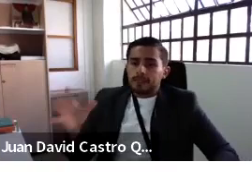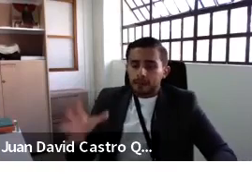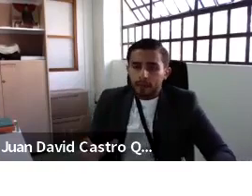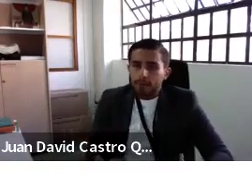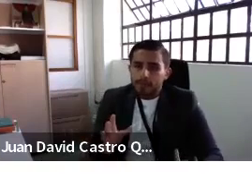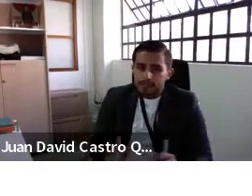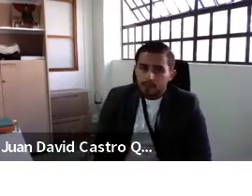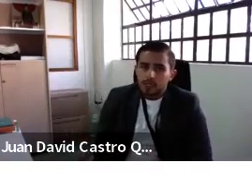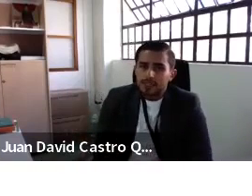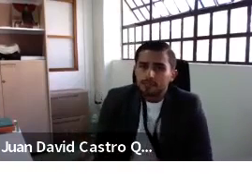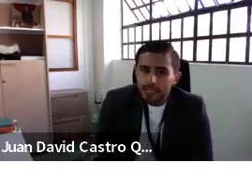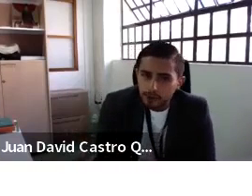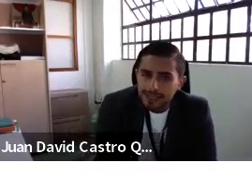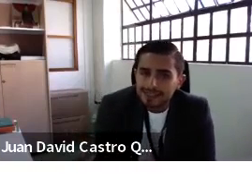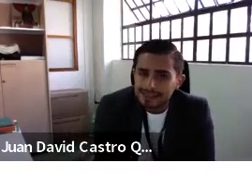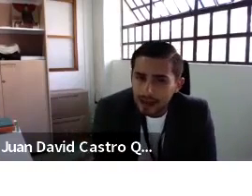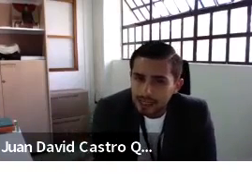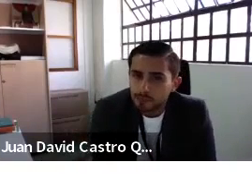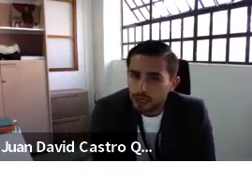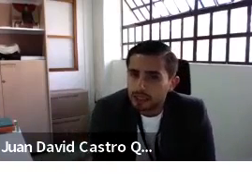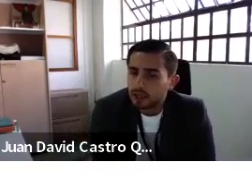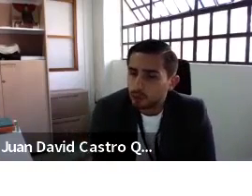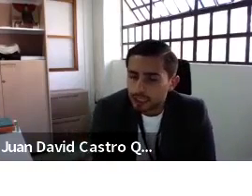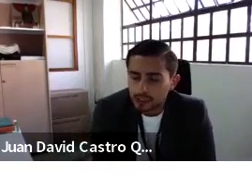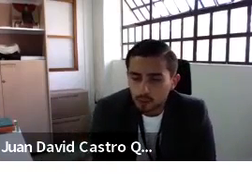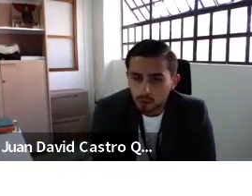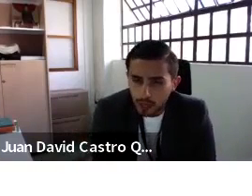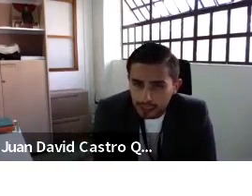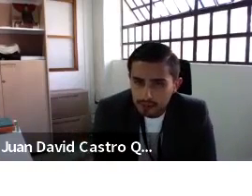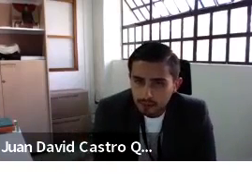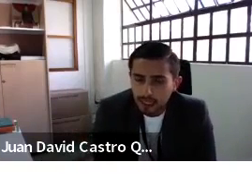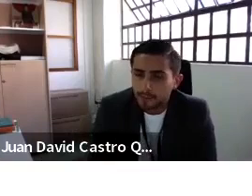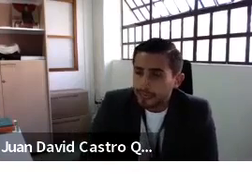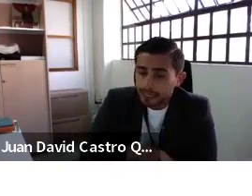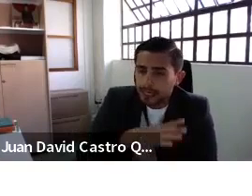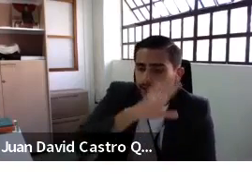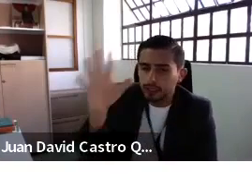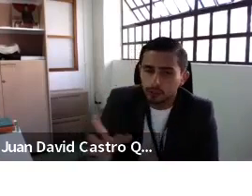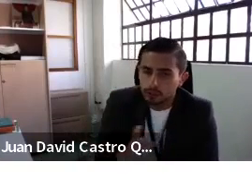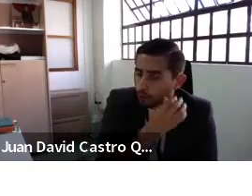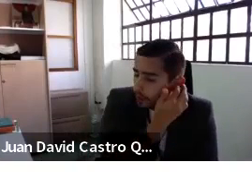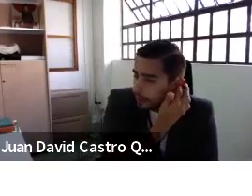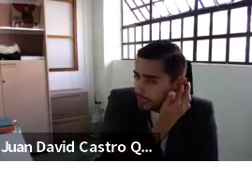Siempre pensemos en esas variables ancestrales, poéticas, jurídicas, culturales, que median alrededor o que median